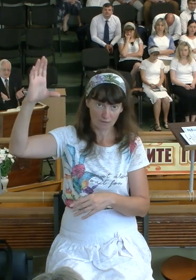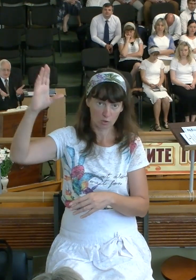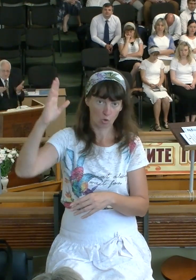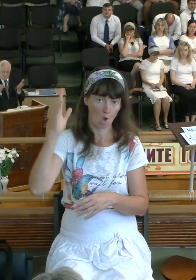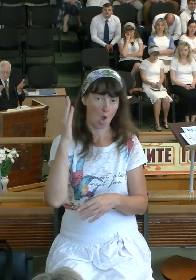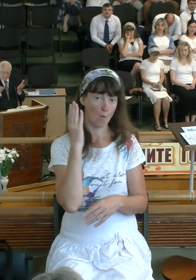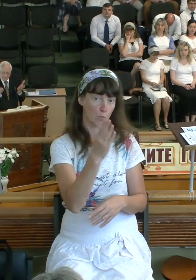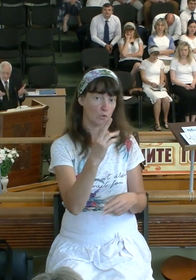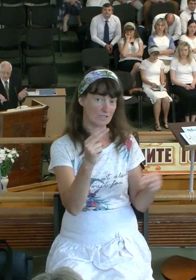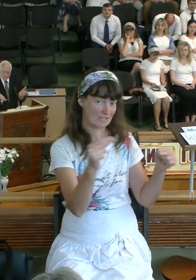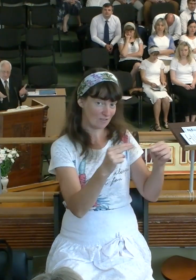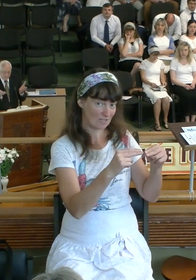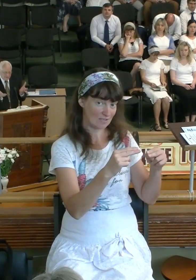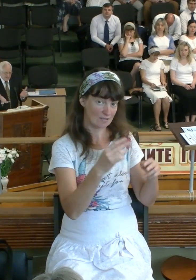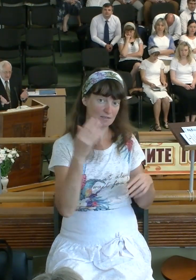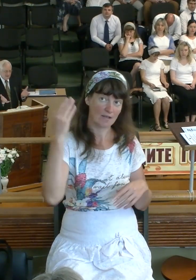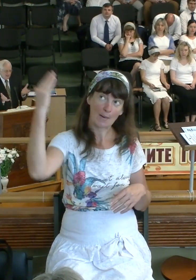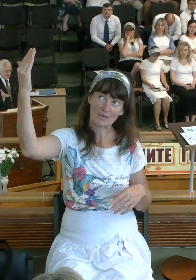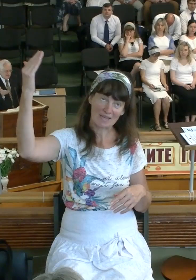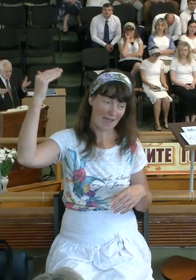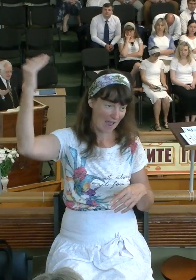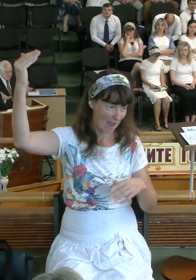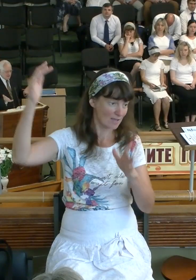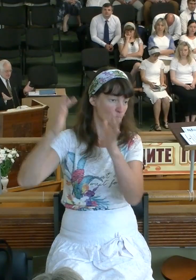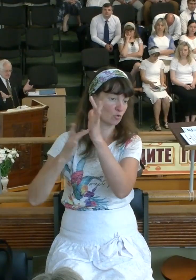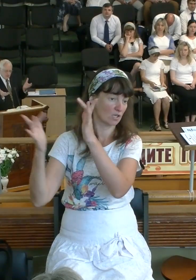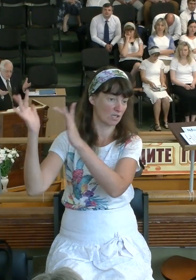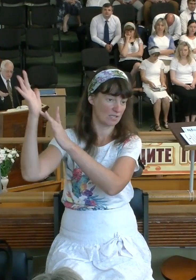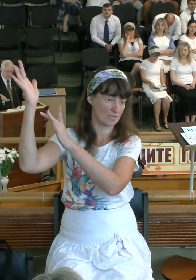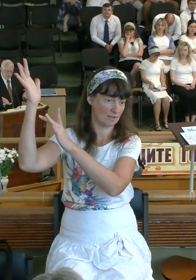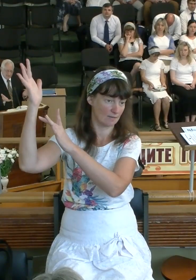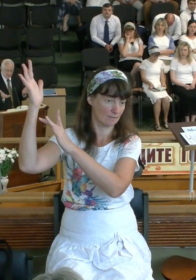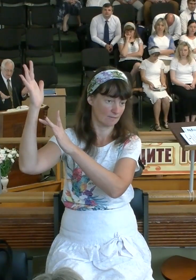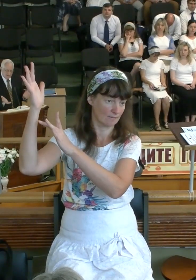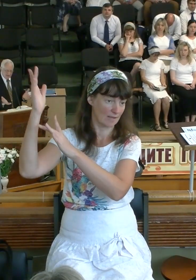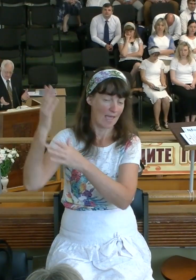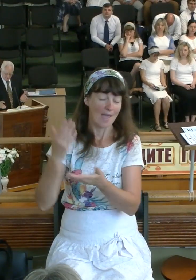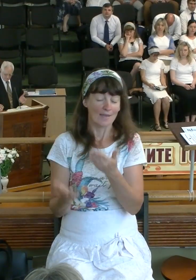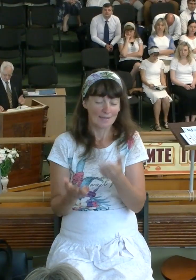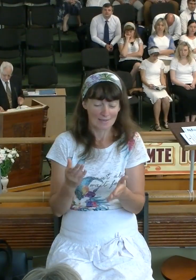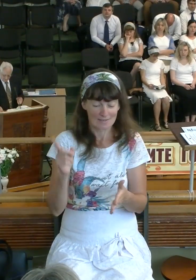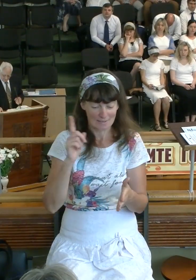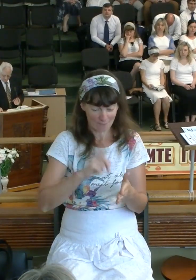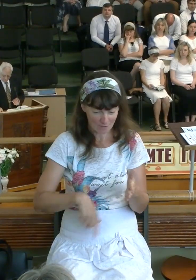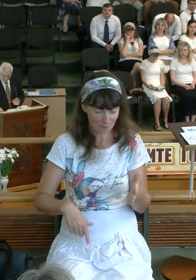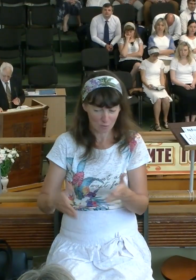сердце человек постоянно, везде свидетельствует об Иисусе Христе.